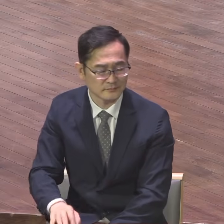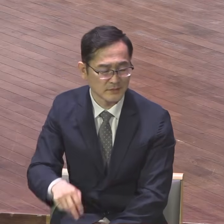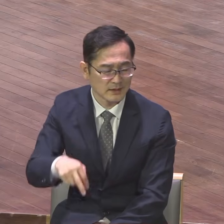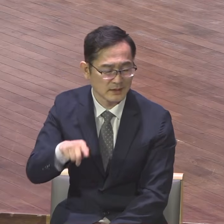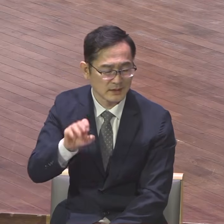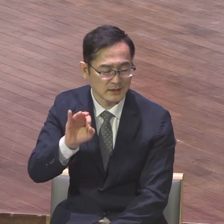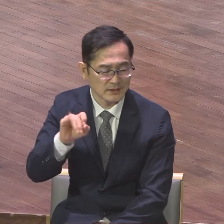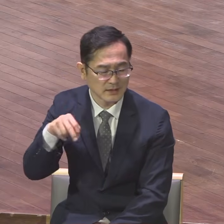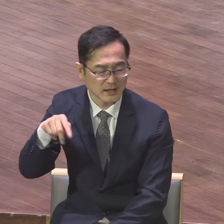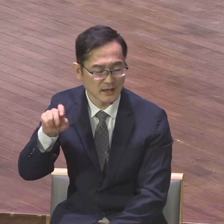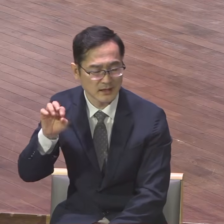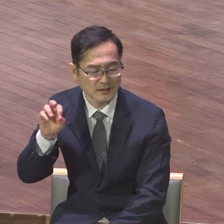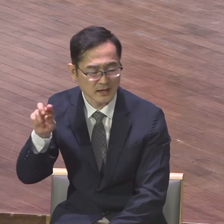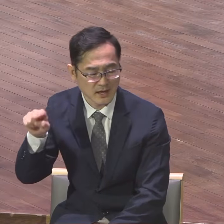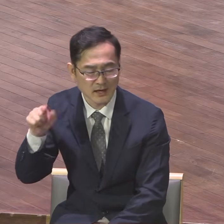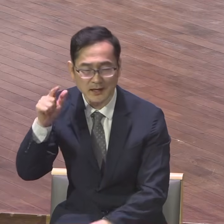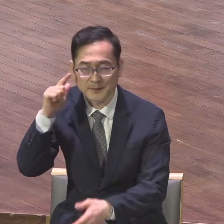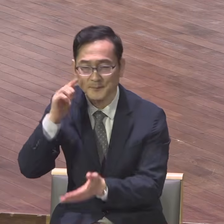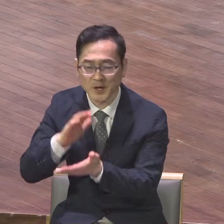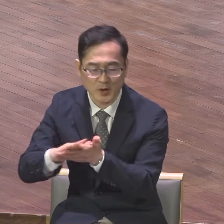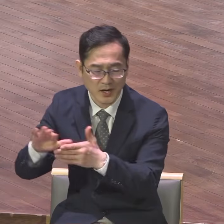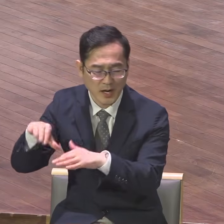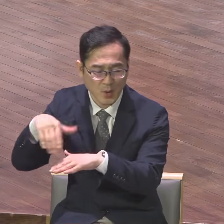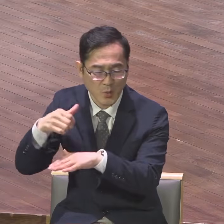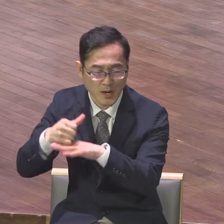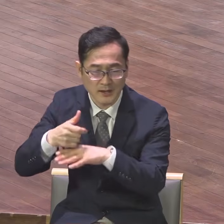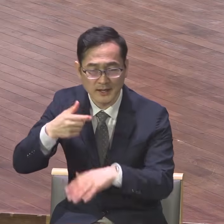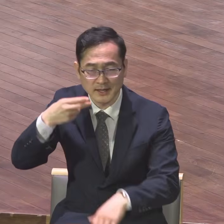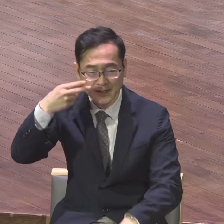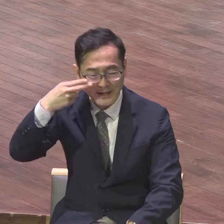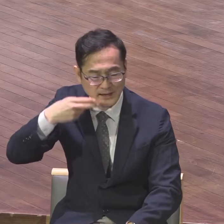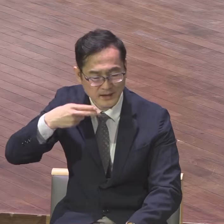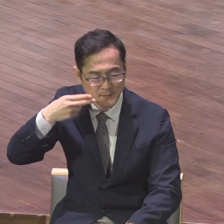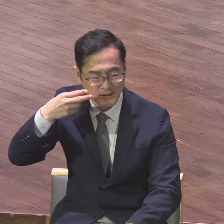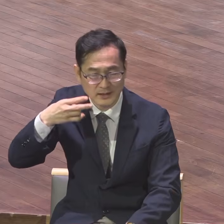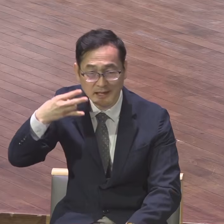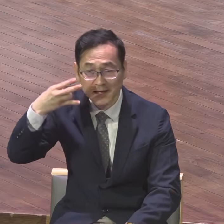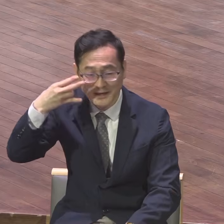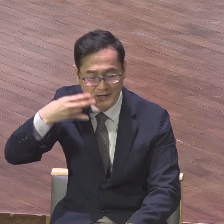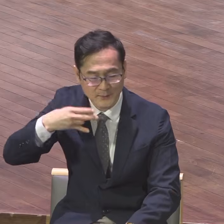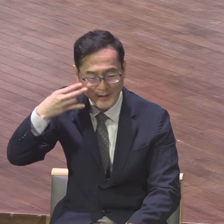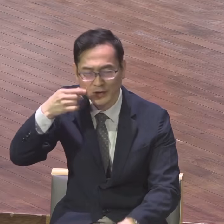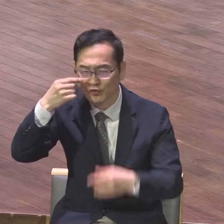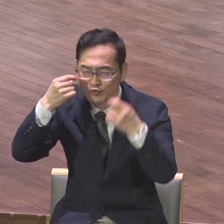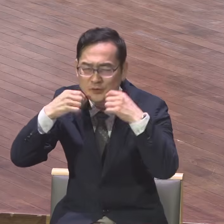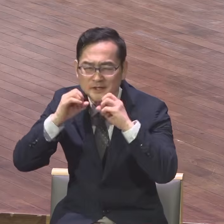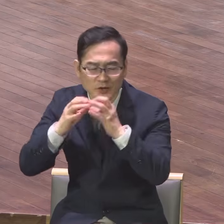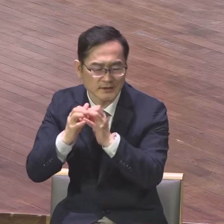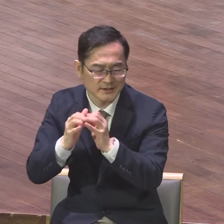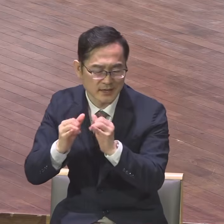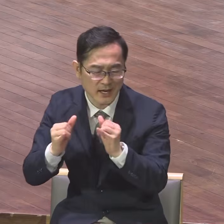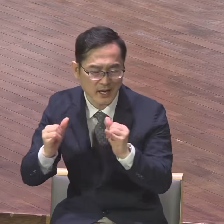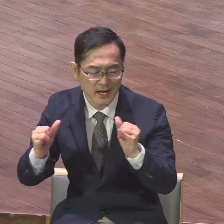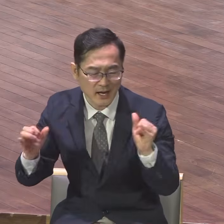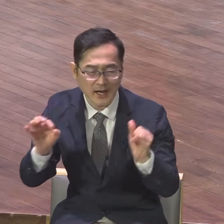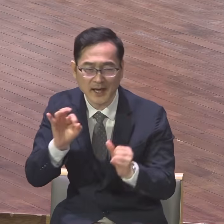이사야서 그는 평강의 왕 예레미야 눈물의 선지자